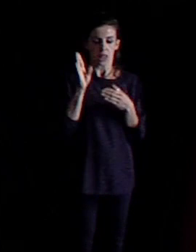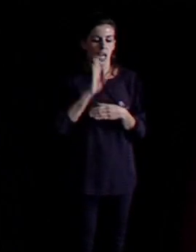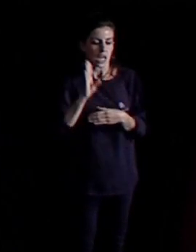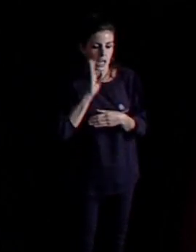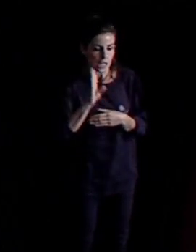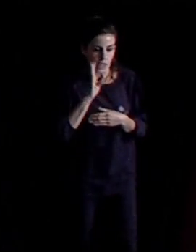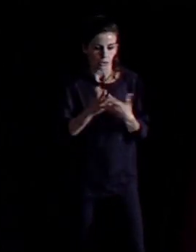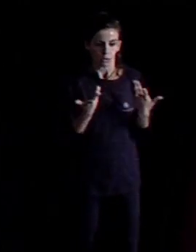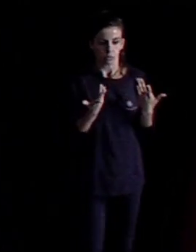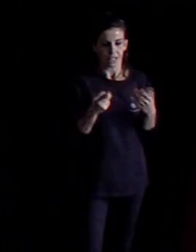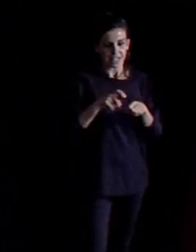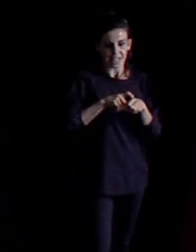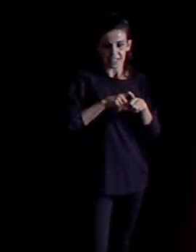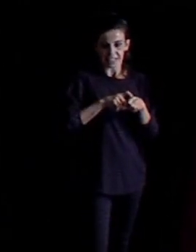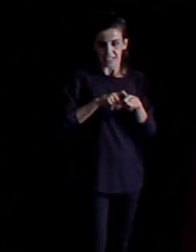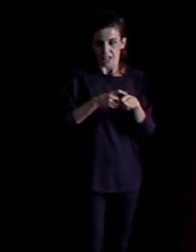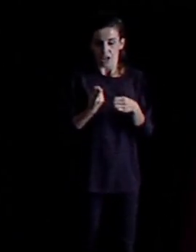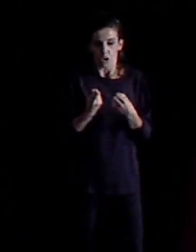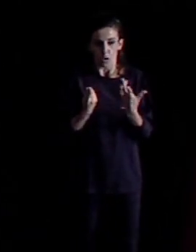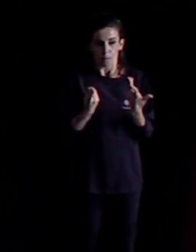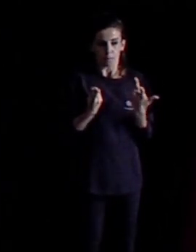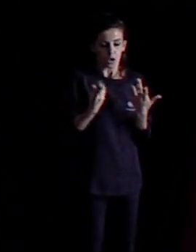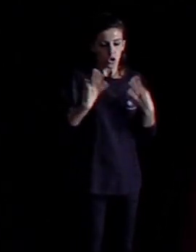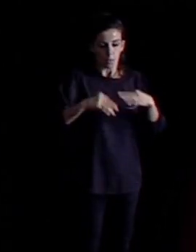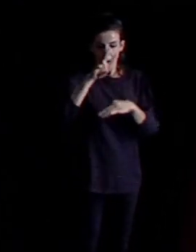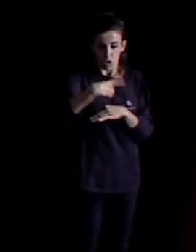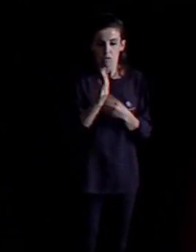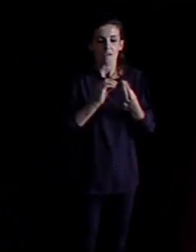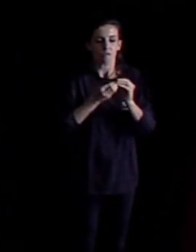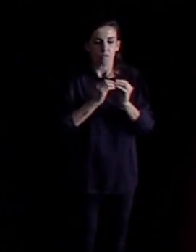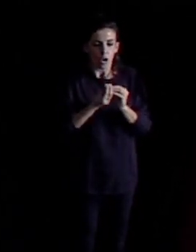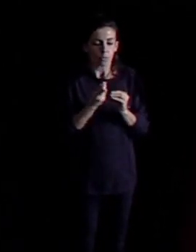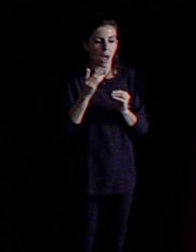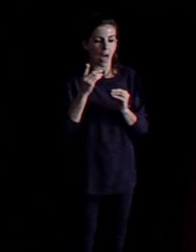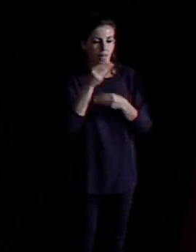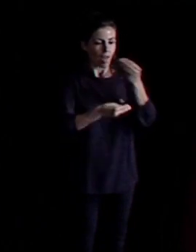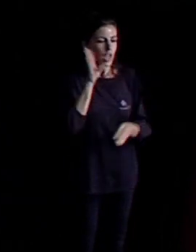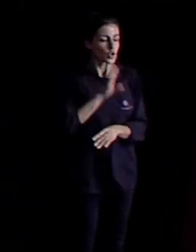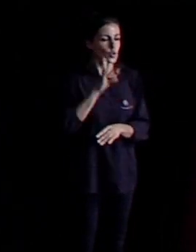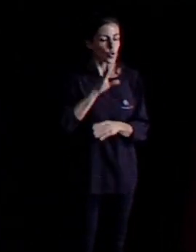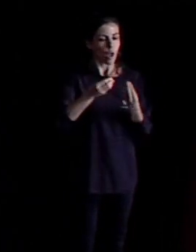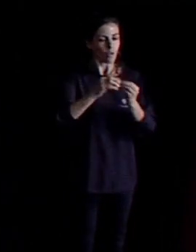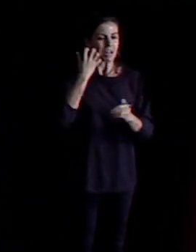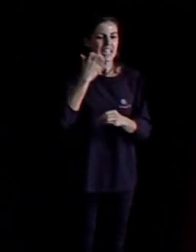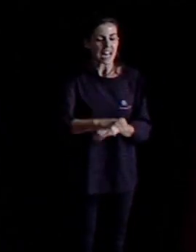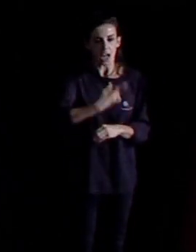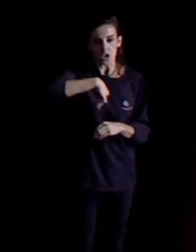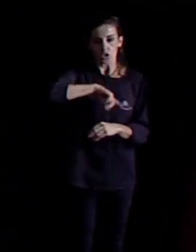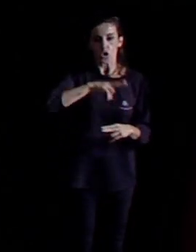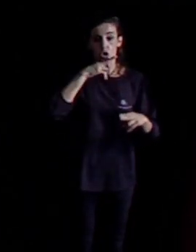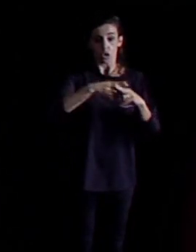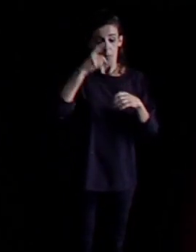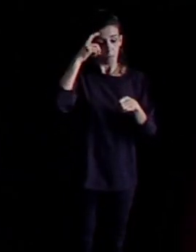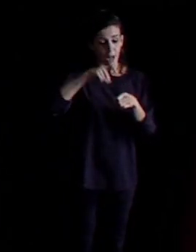sea, son anómalos, es una forma de delinquir de una manera extraña, lo que nosotros llamamos en